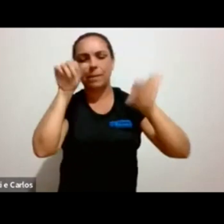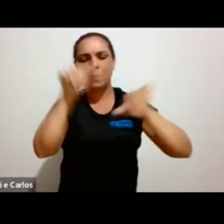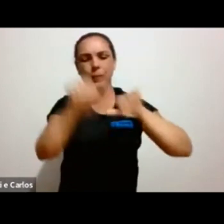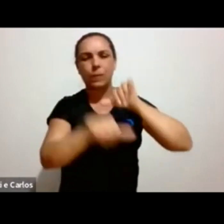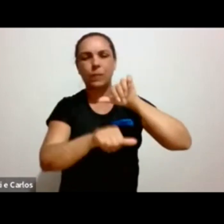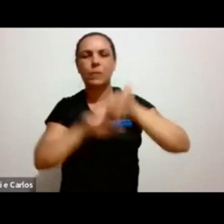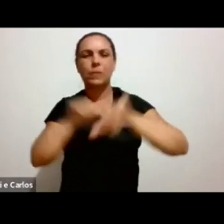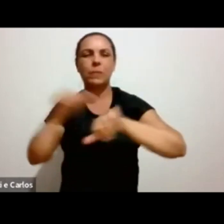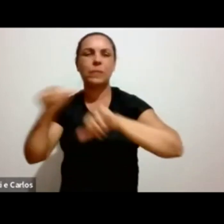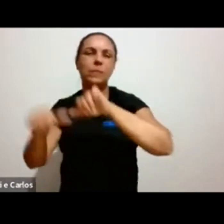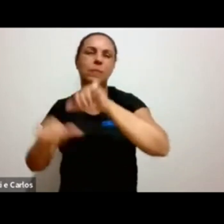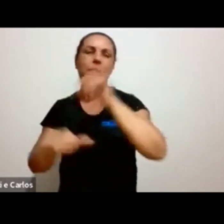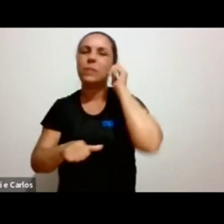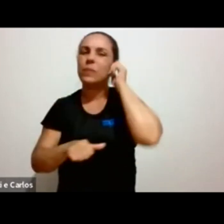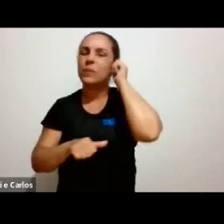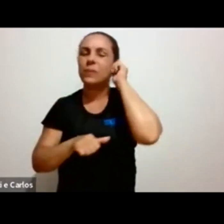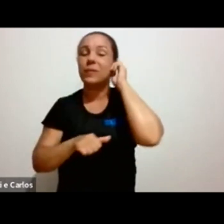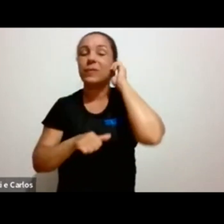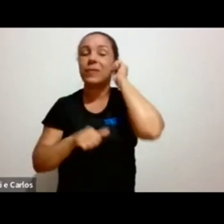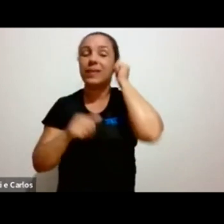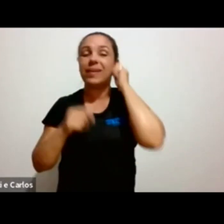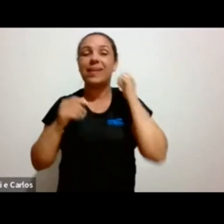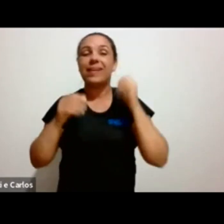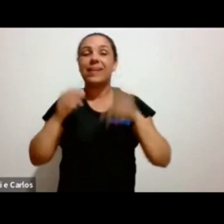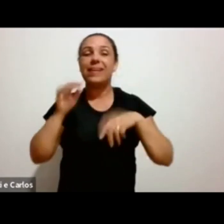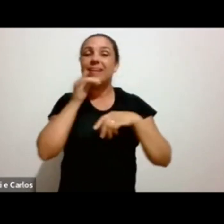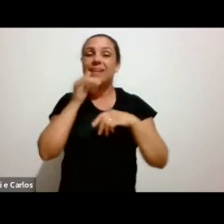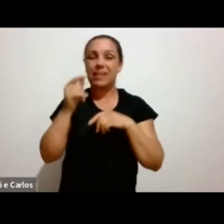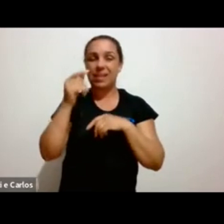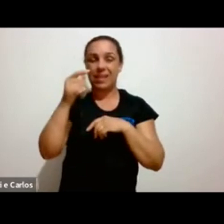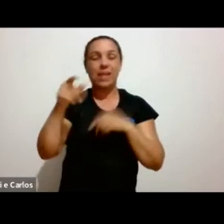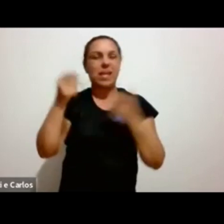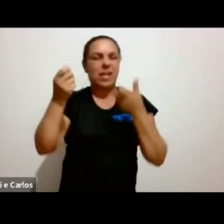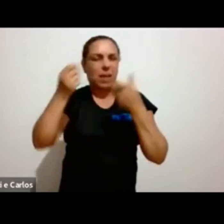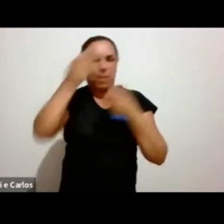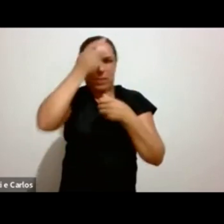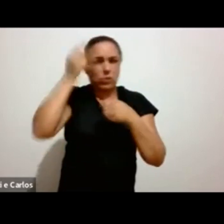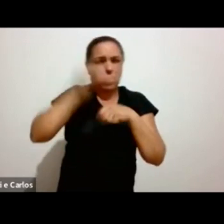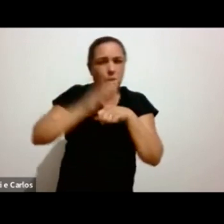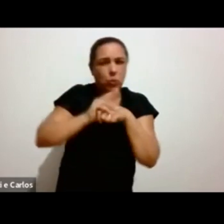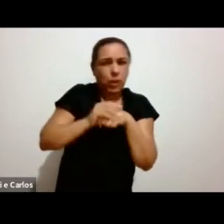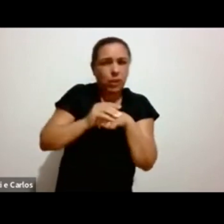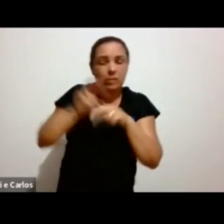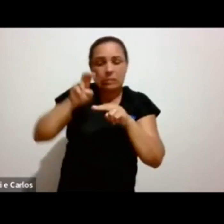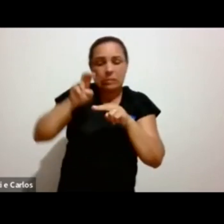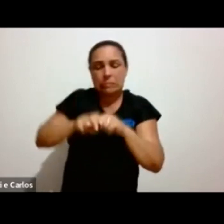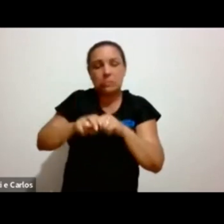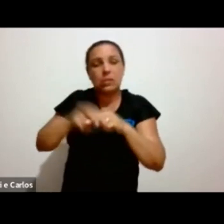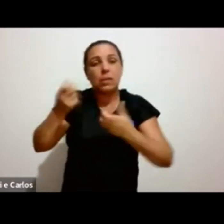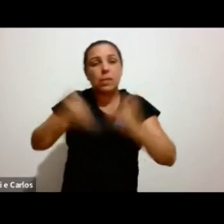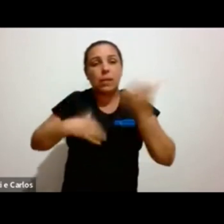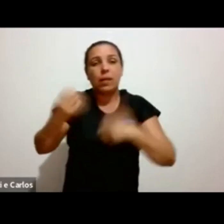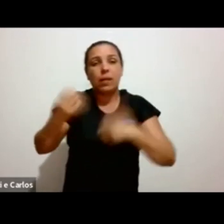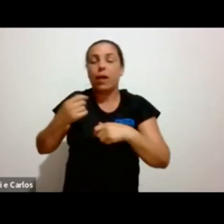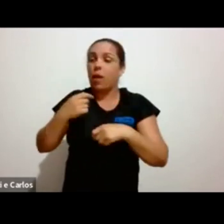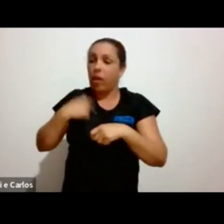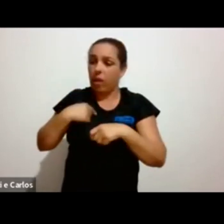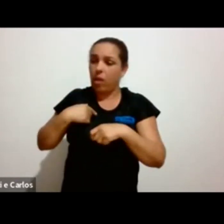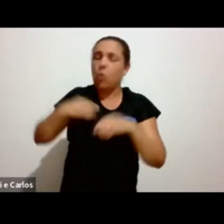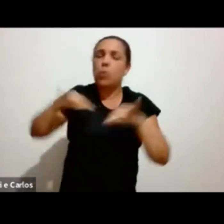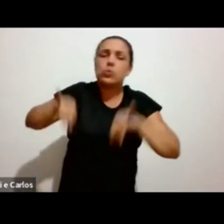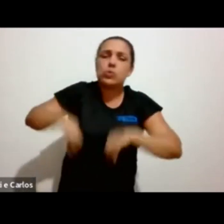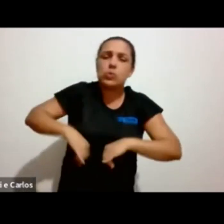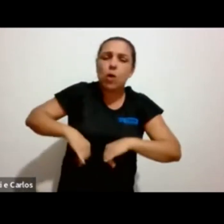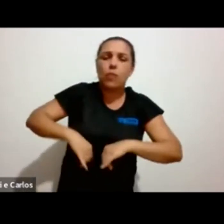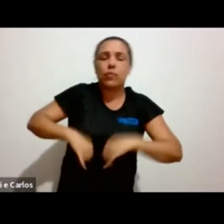minha frente e começa a falar, eu tenho dor aqui, eu tenho dor lá, eu sofro disso, eu sofro daquilo outro, pará, papá, papá. Quando